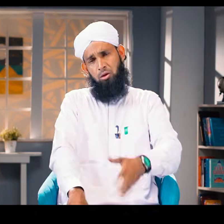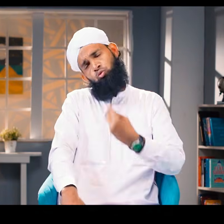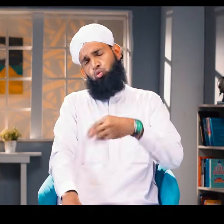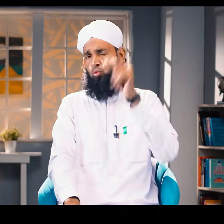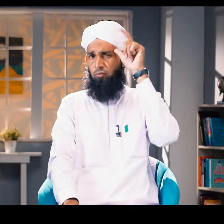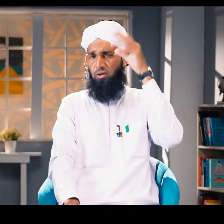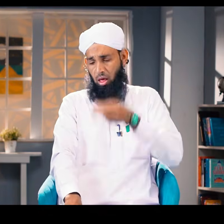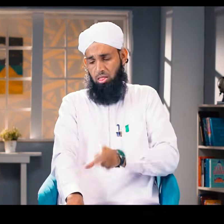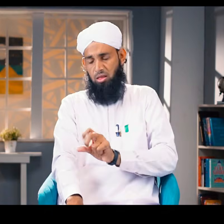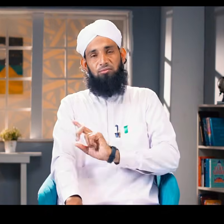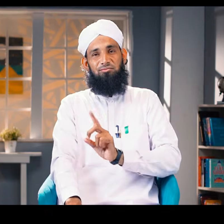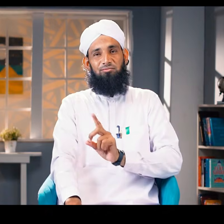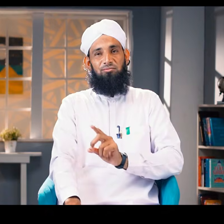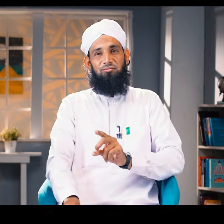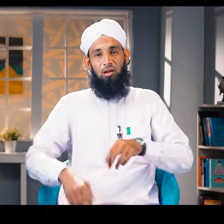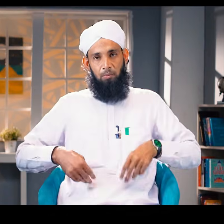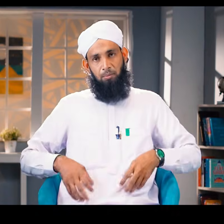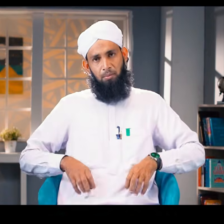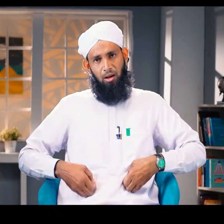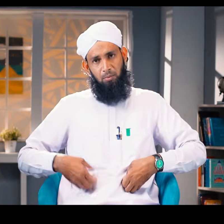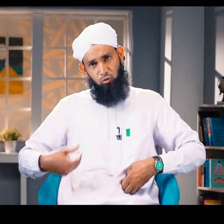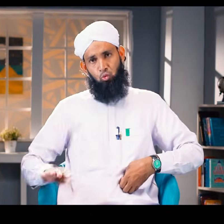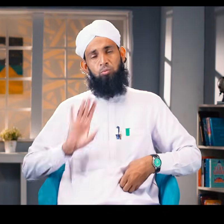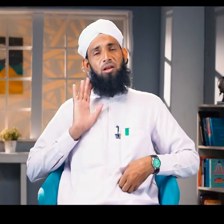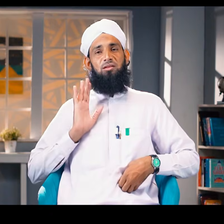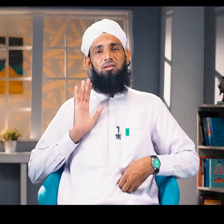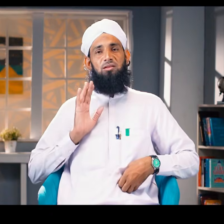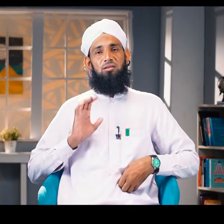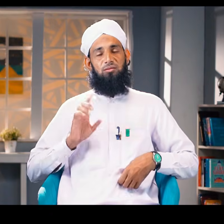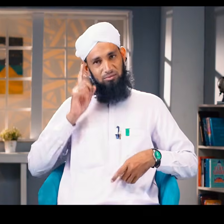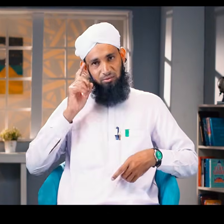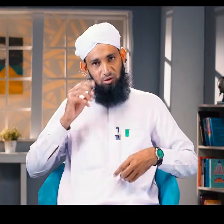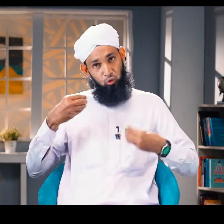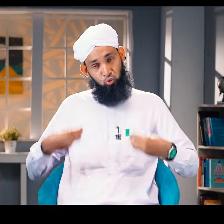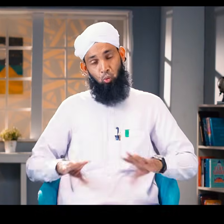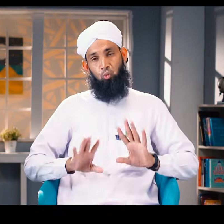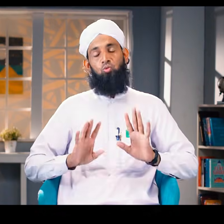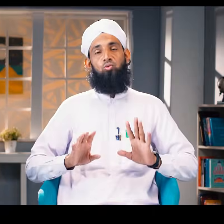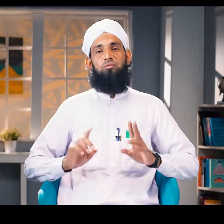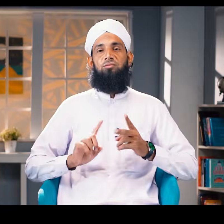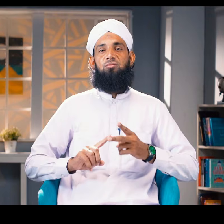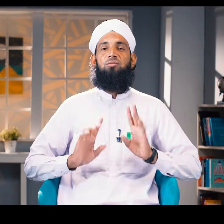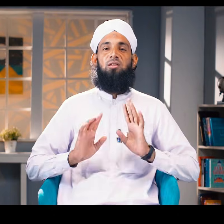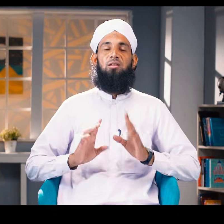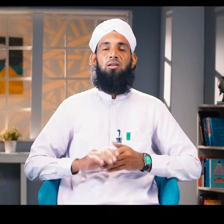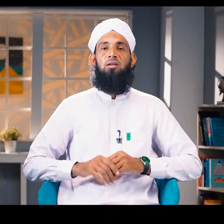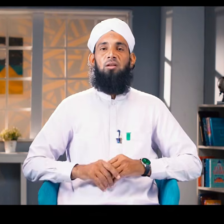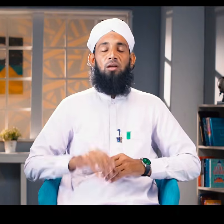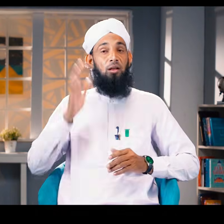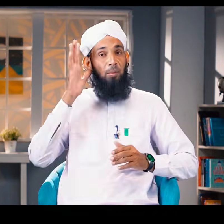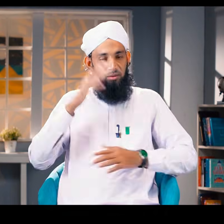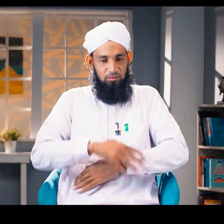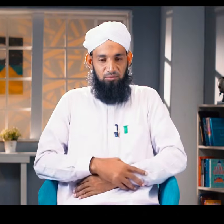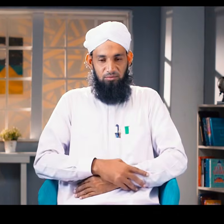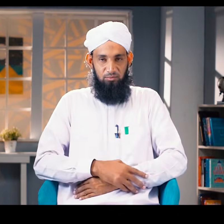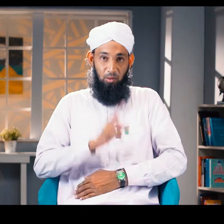اگر نیچے ہے تو اس کو نیچے رہنے دیں، اس کی شکل نہ بدلیں۔ کھینچ کر اگر اوپر ہو جاتی تو ٹھیک ہے۔ نماز کے دوران موبائل میں دیکھ